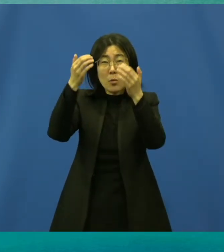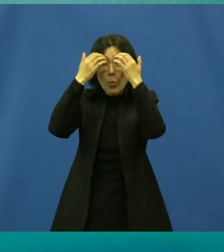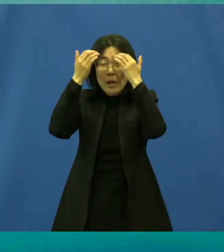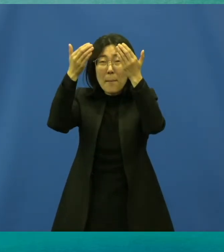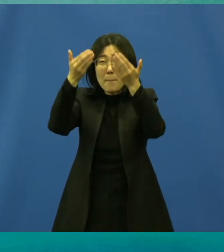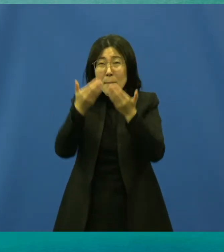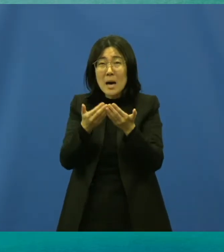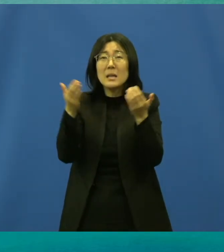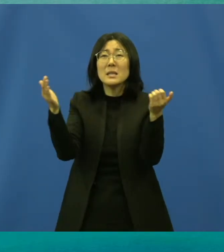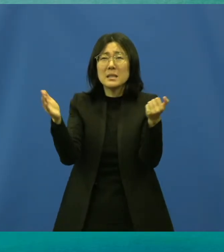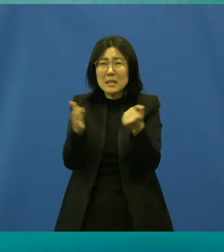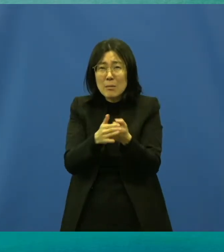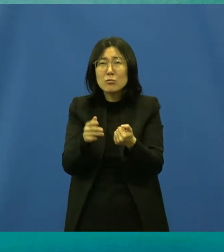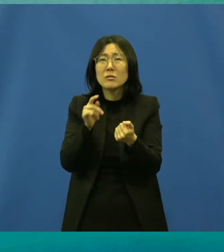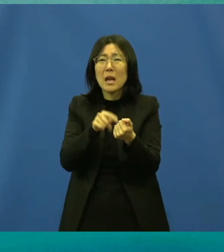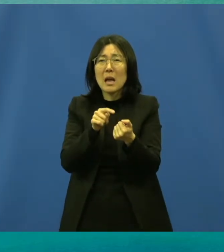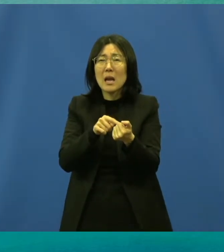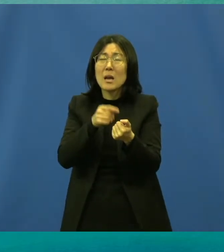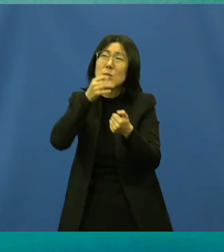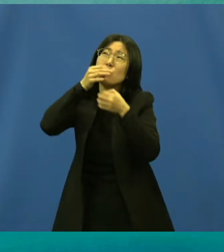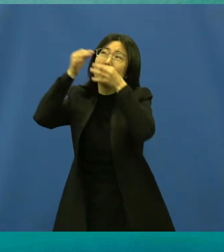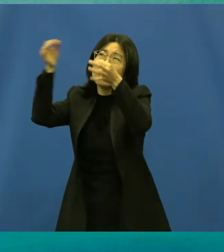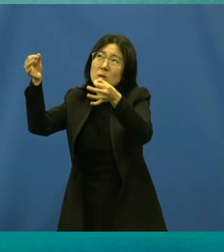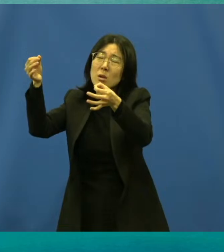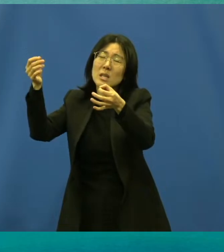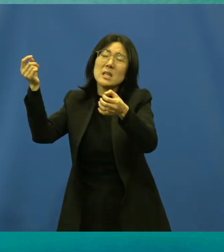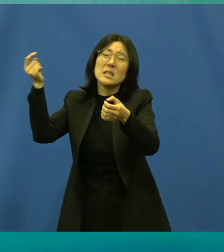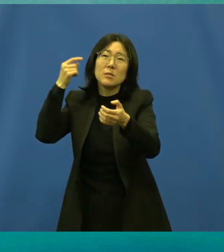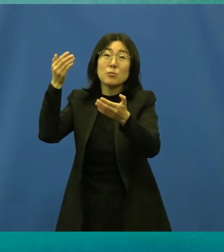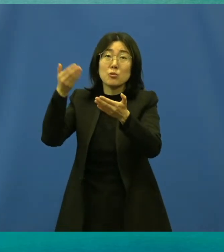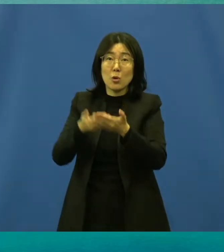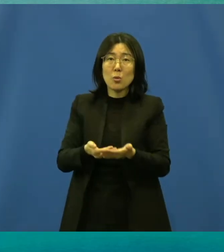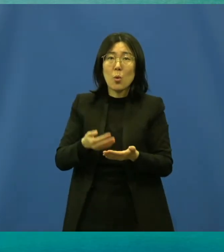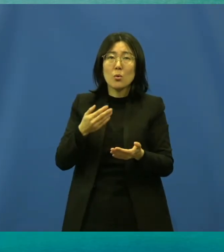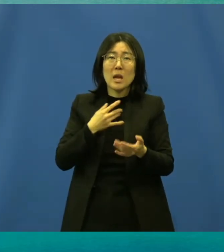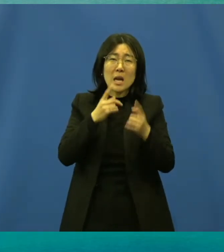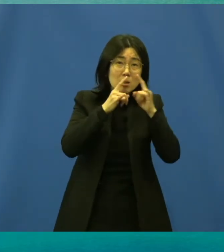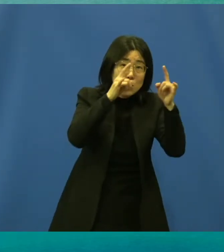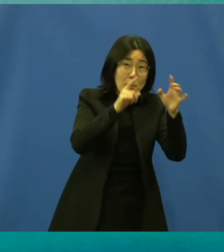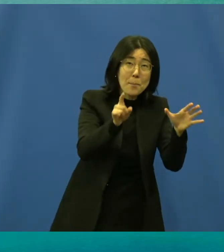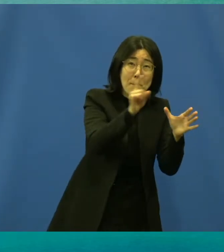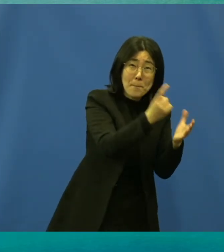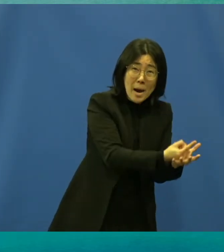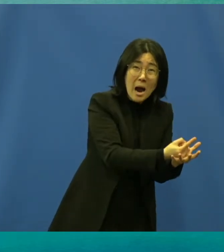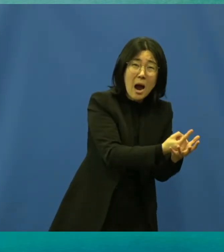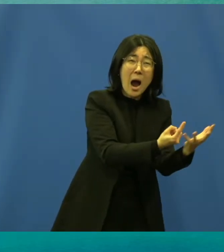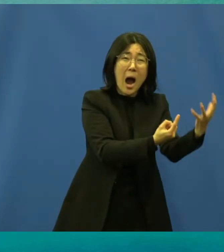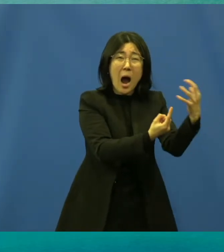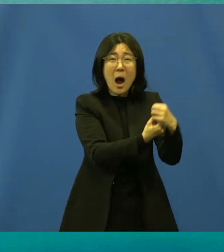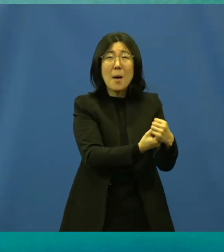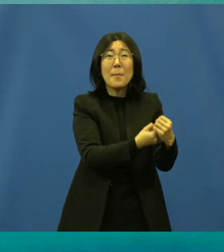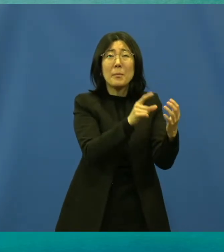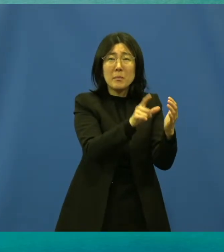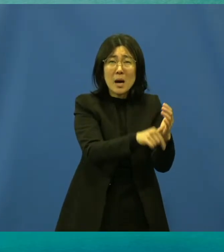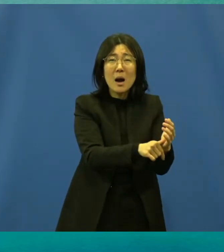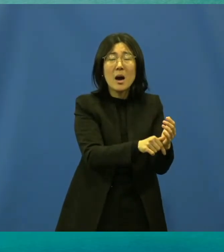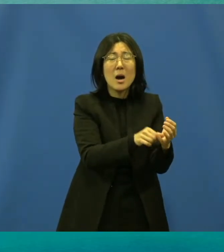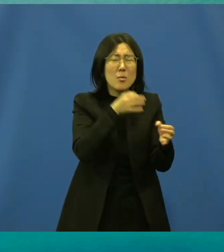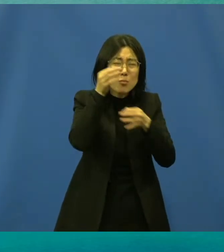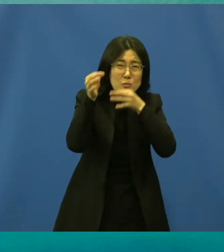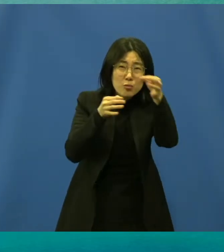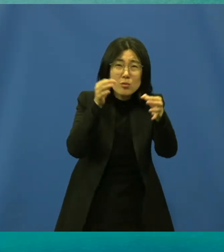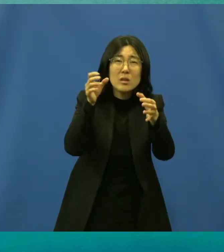내게 대답하셨고 내가 스올의 뱃속에서 부르짖었더니 주께서 내 음성을 들으셨나이다.